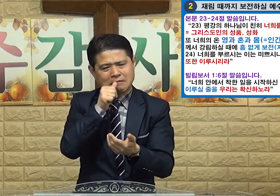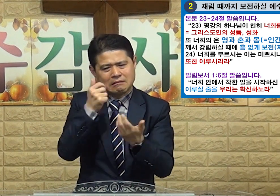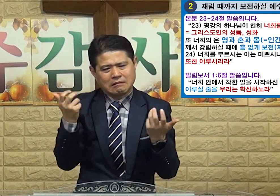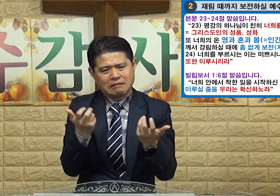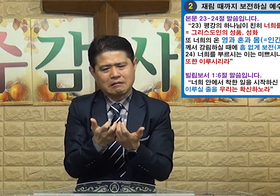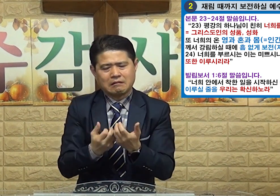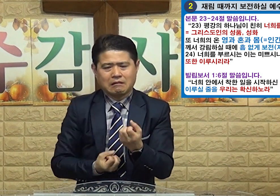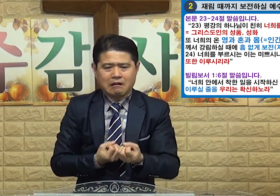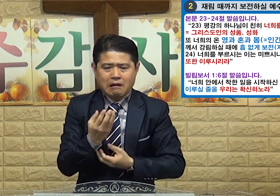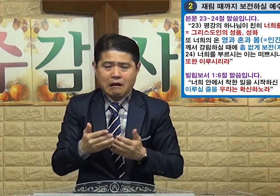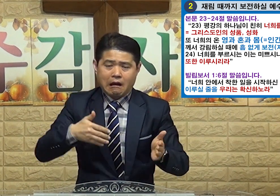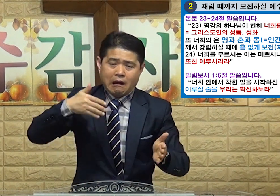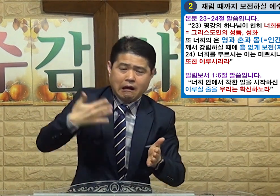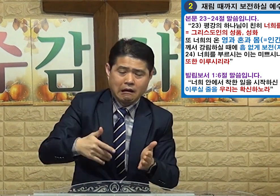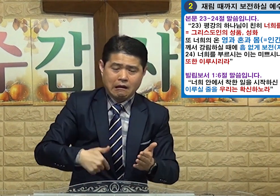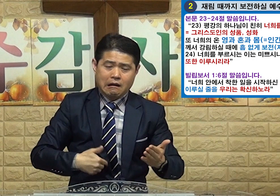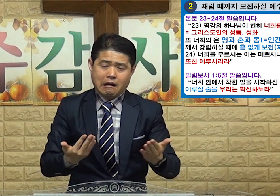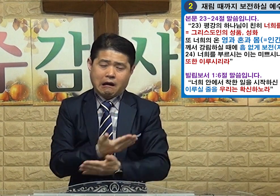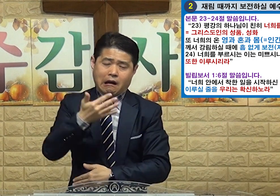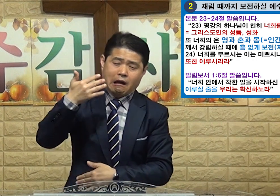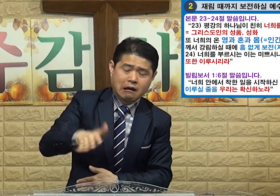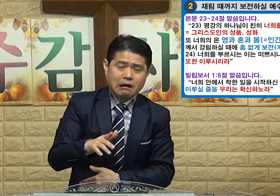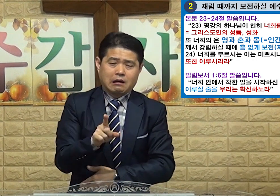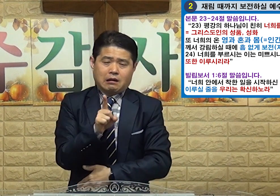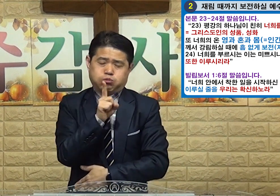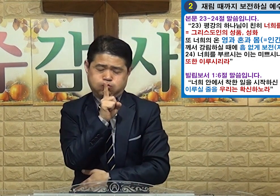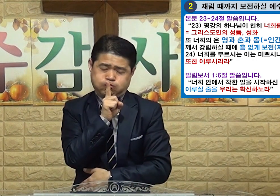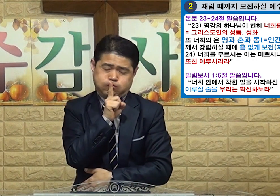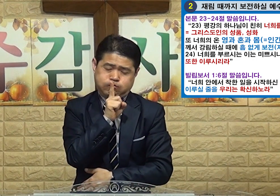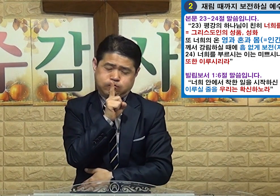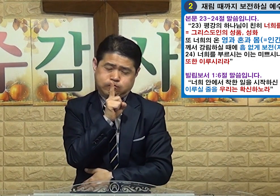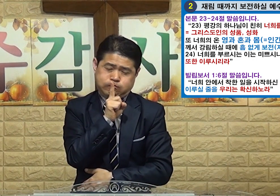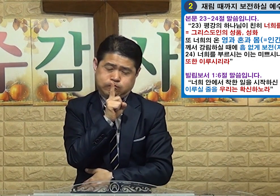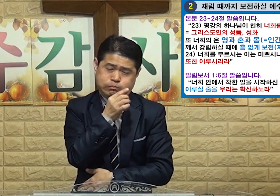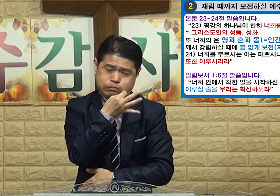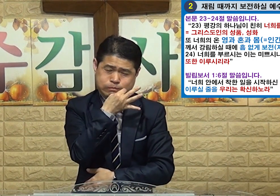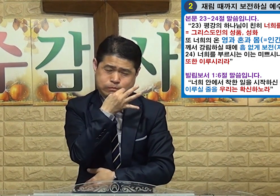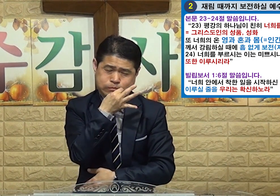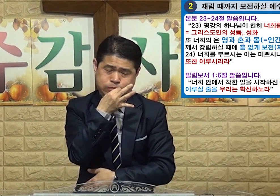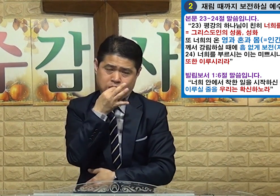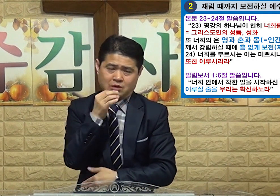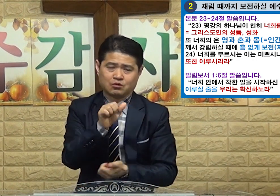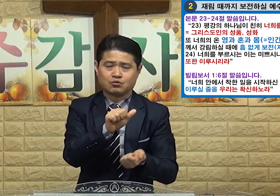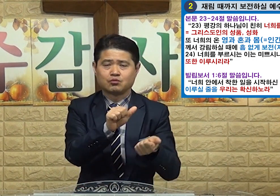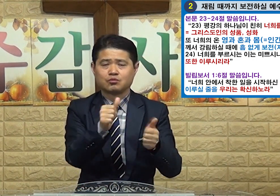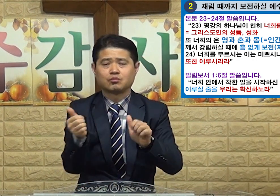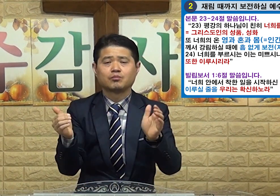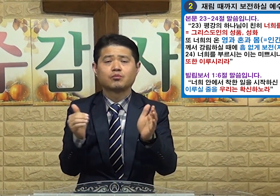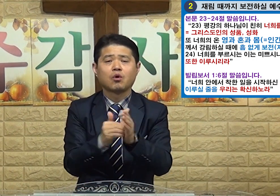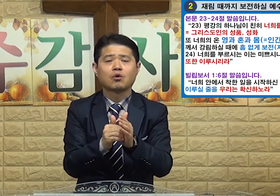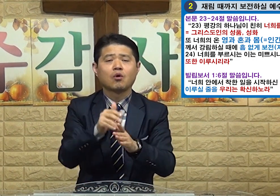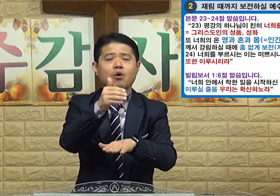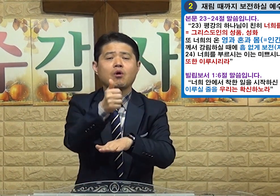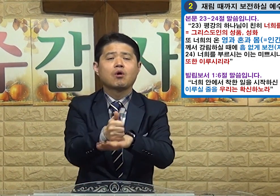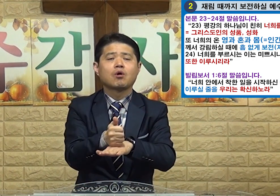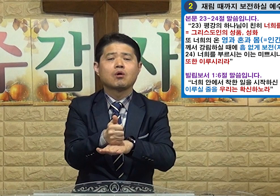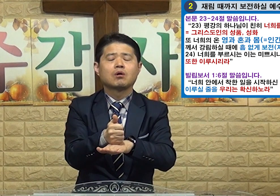우리가 우리 마음 가운데 죄가 많은데 회개를 하지 않고 계속 입을 다물고 산다면 죽어서